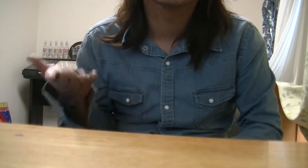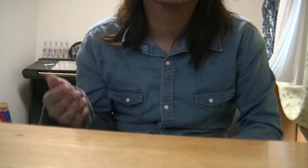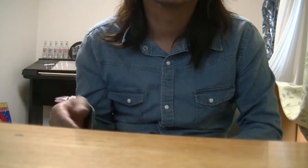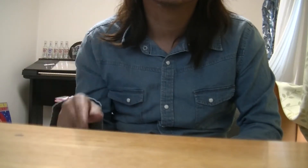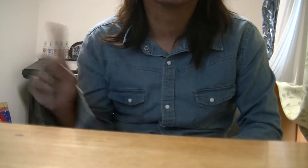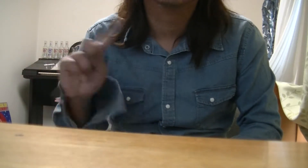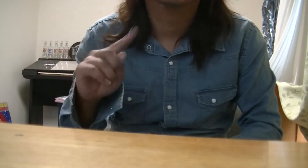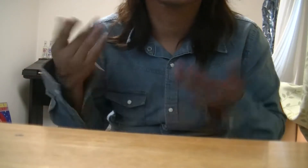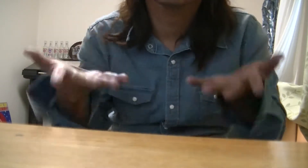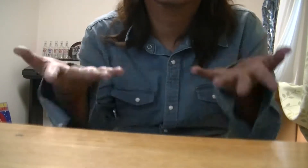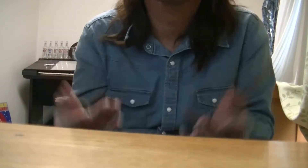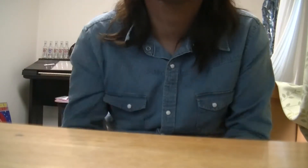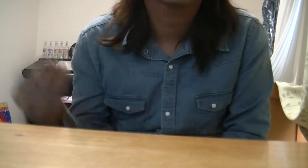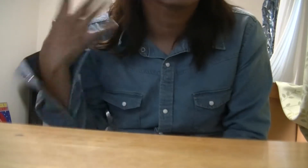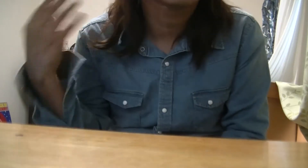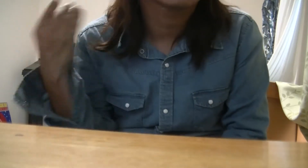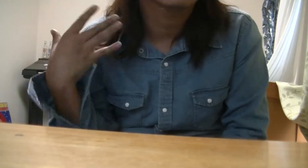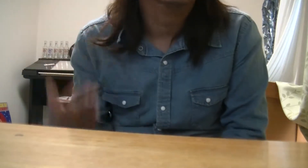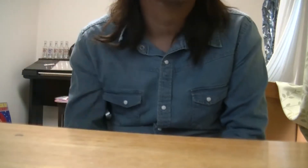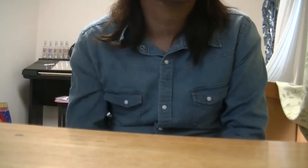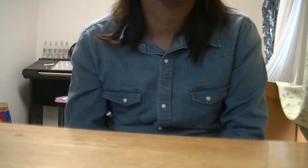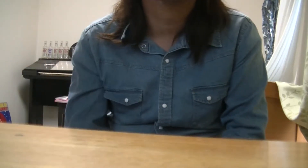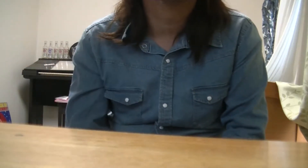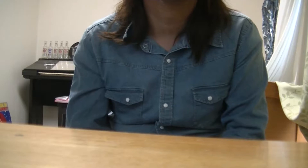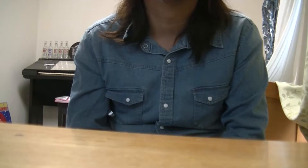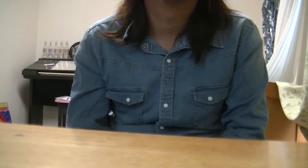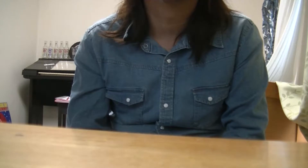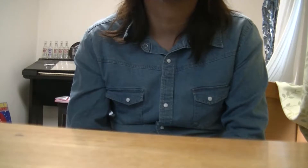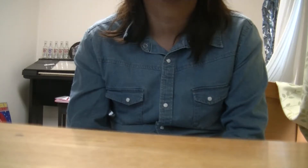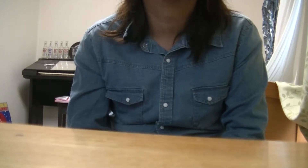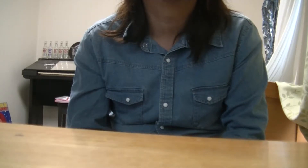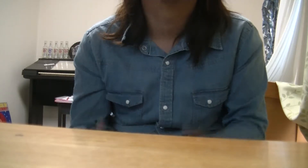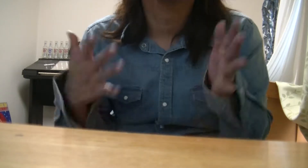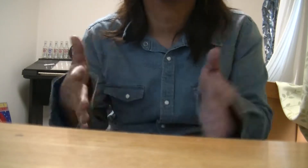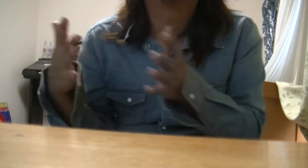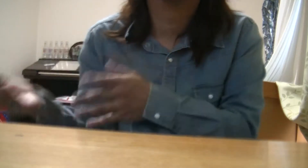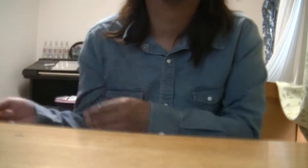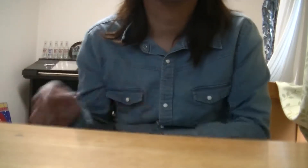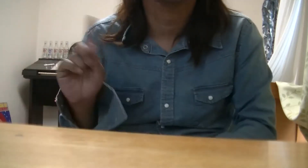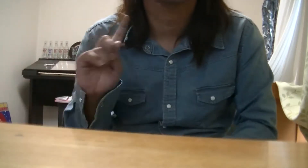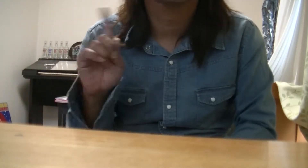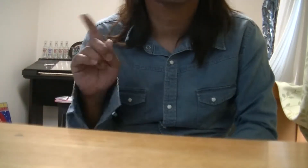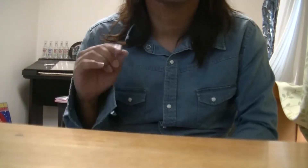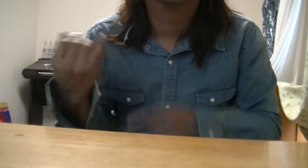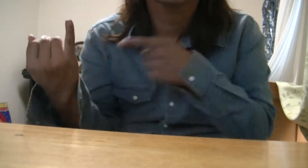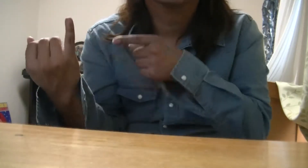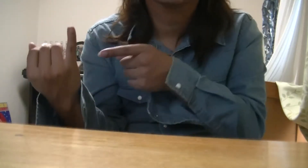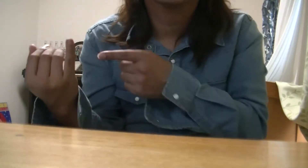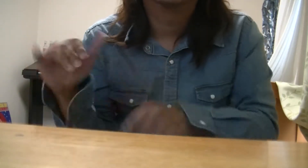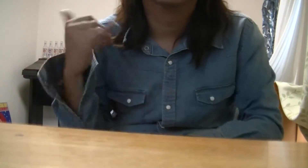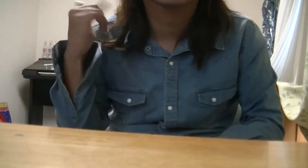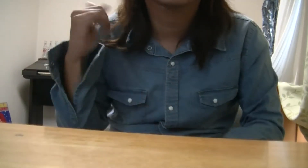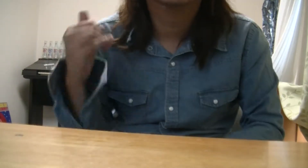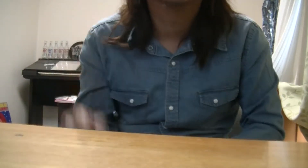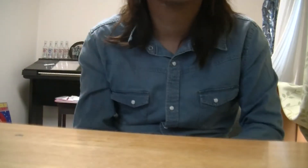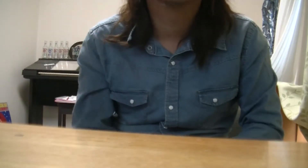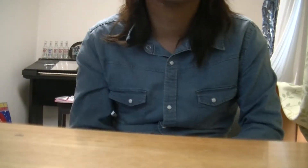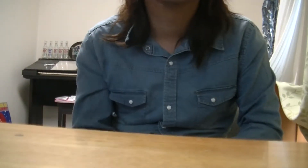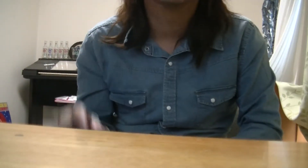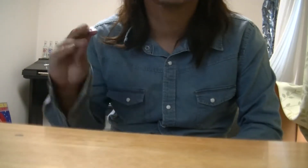用だいって言われるんですよ。もうその関門を突破してなんとか彼女に電話が伝わって渋谷で7時に待